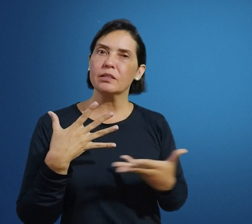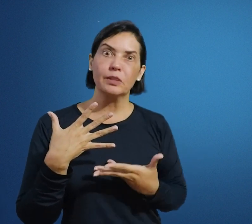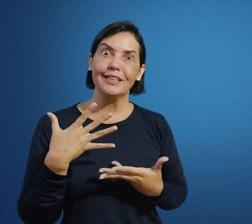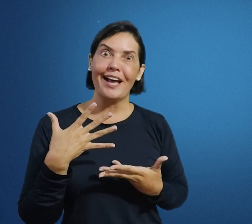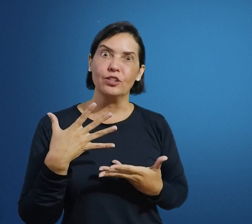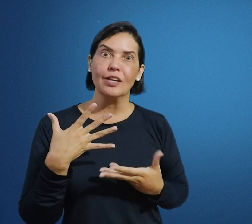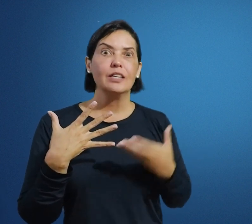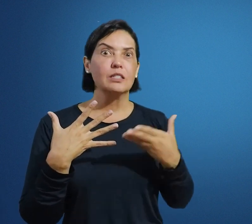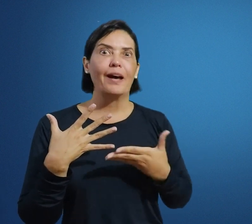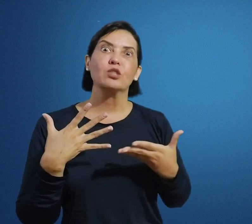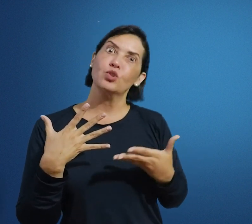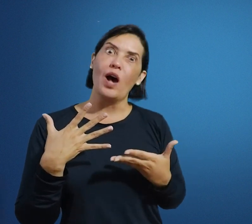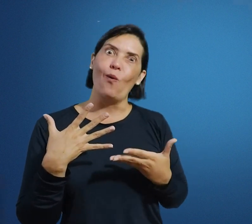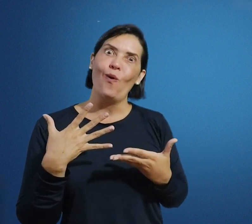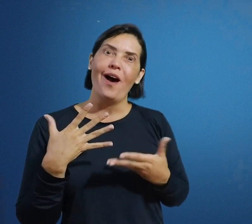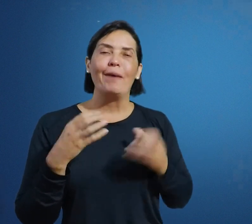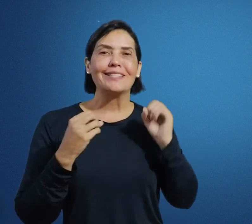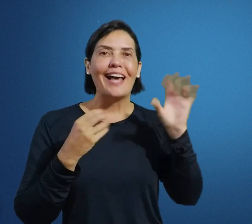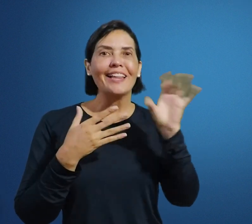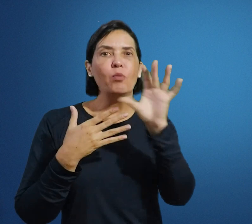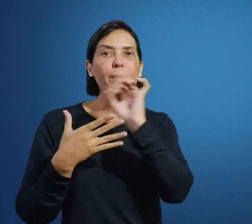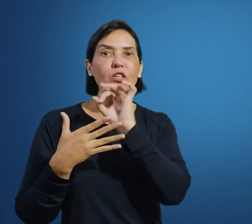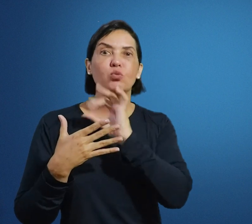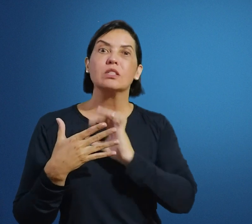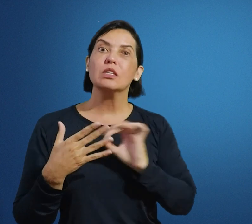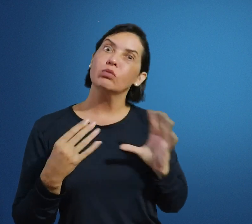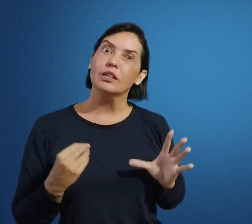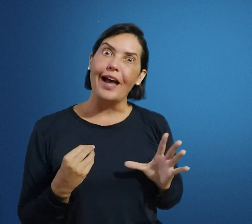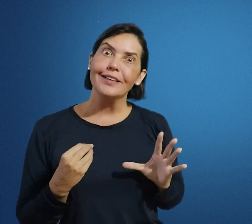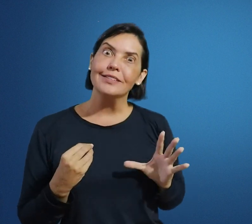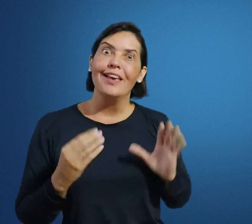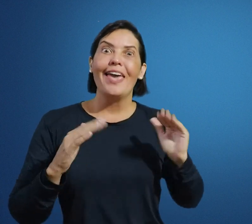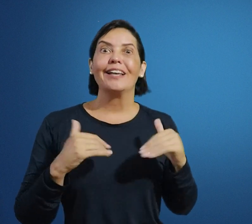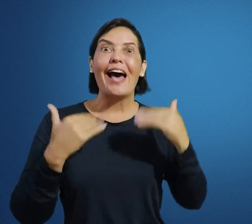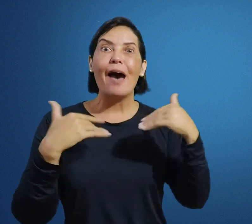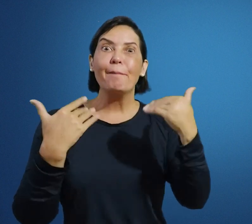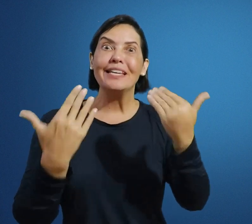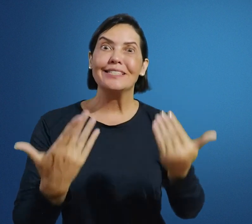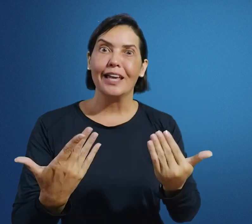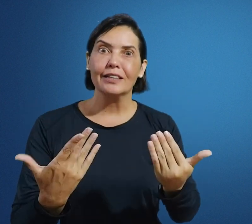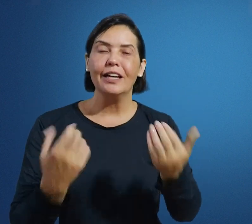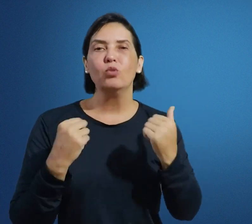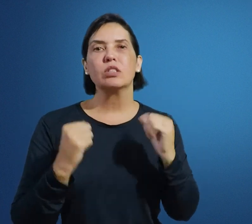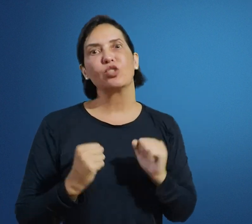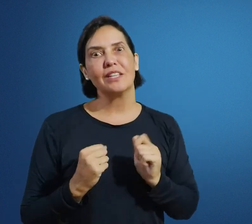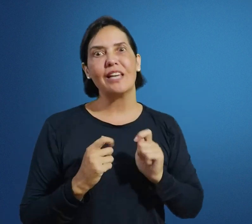mesma modalidade, espaço visual. Mas cada uma, pelas suas singularidades, ela apresenta o seu diferencial,